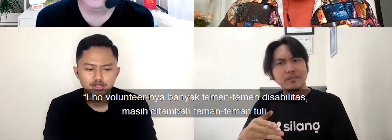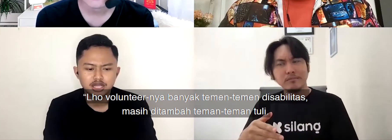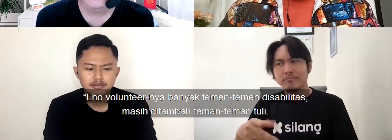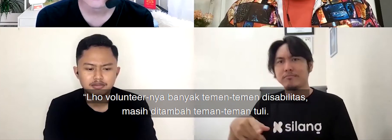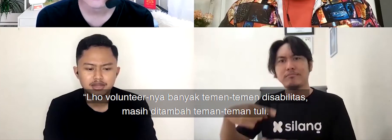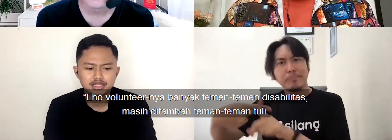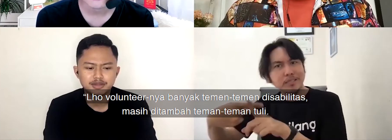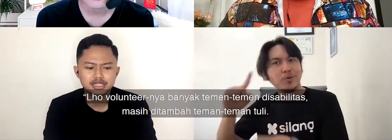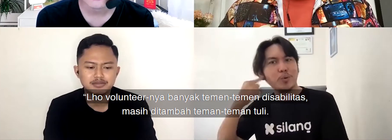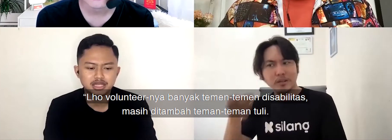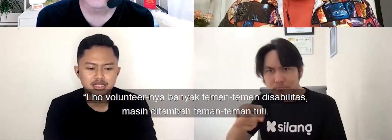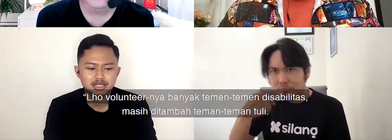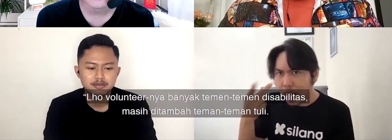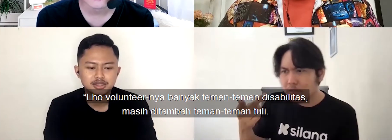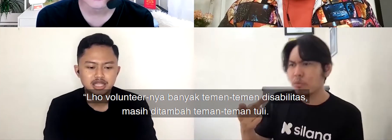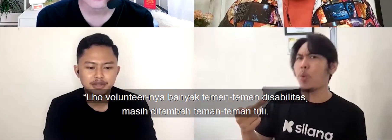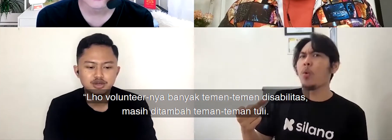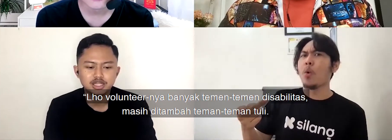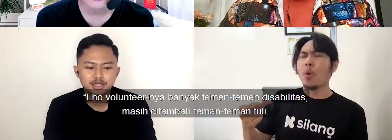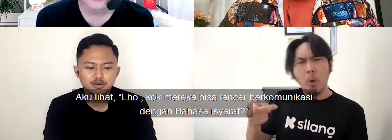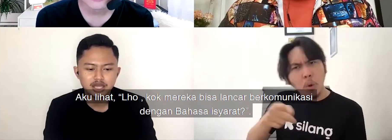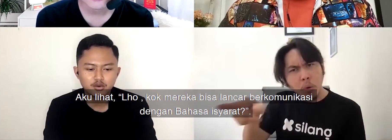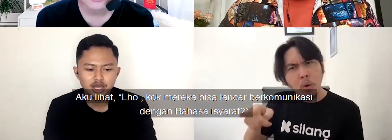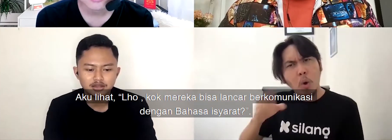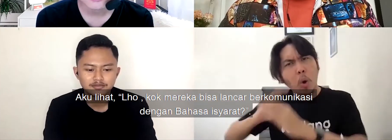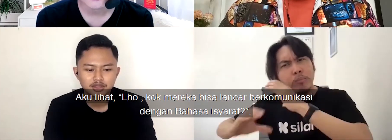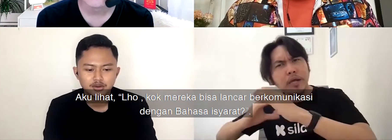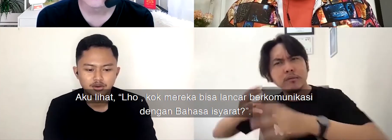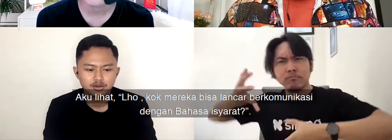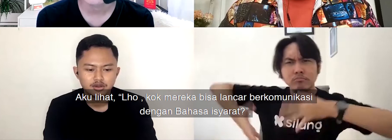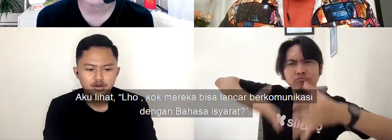politiknya banyak teman-teman disabilitas itu juga bisa